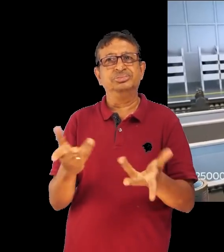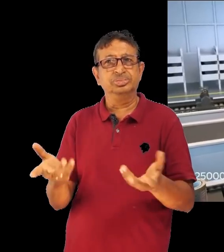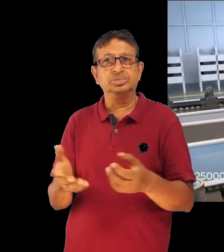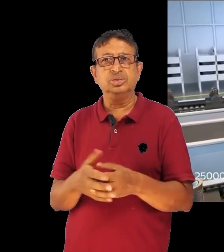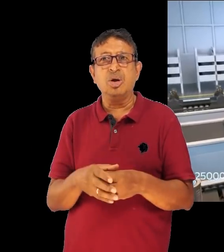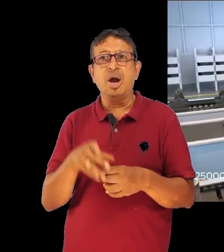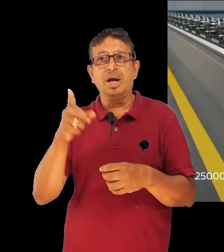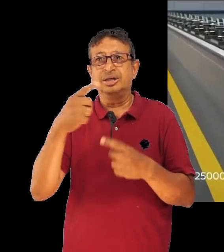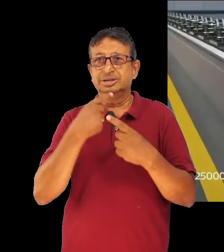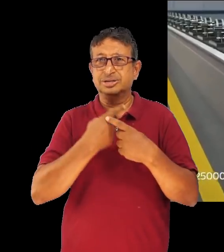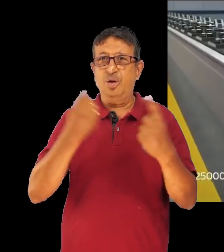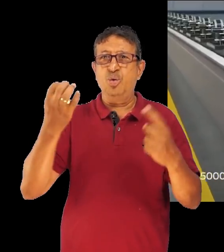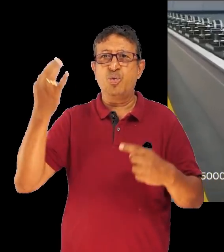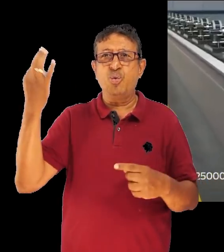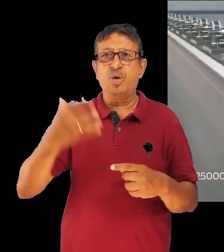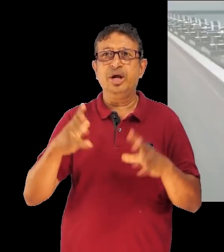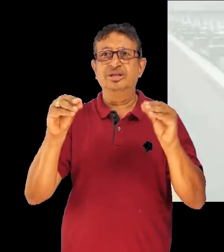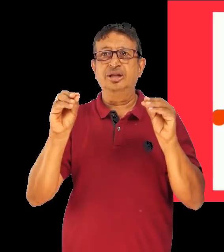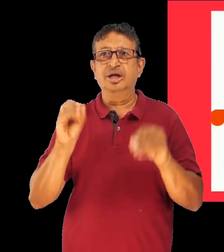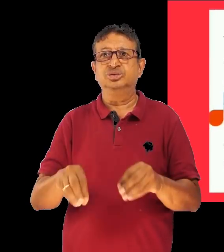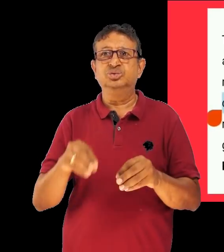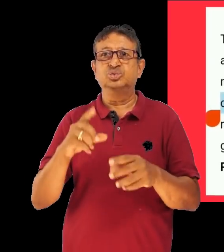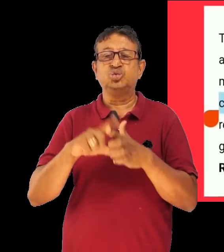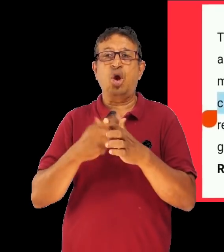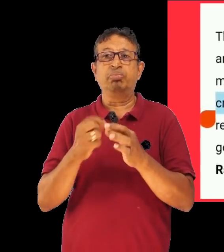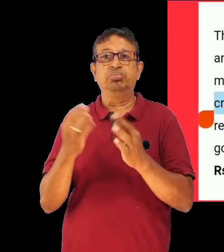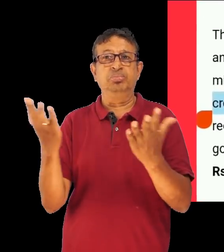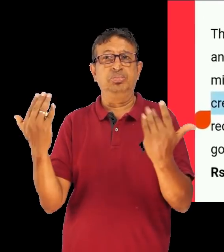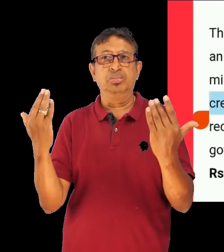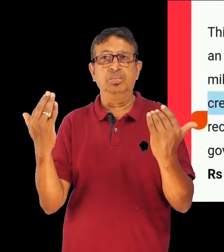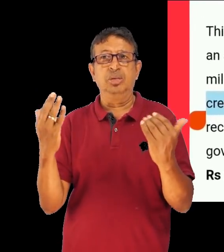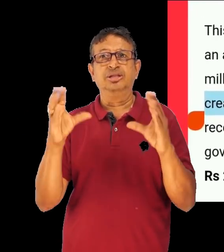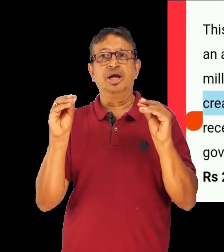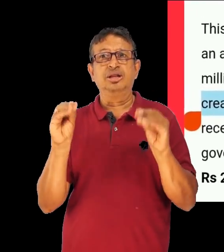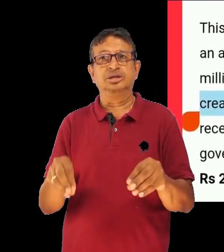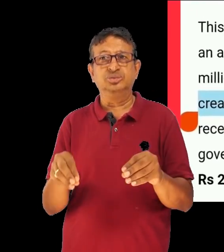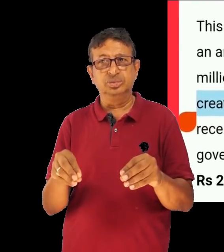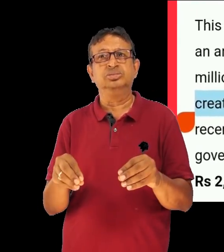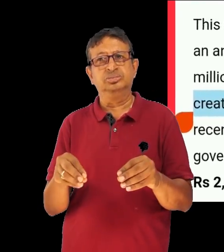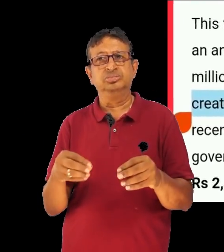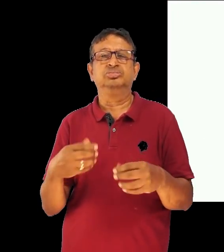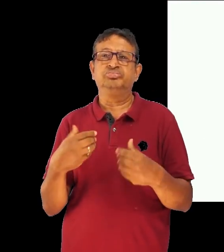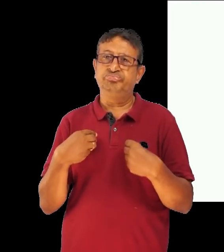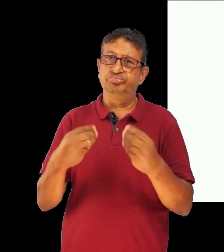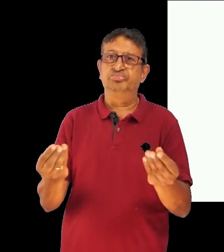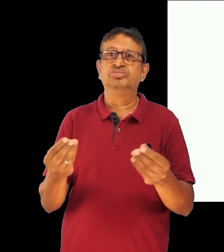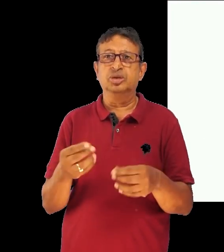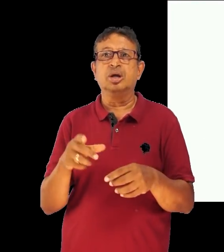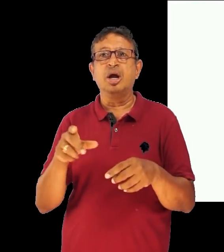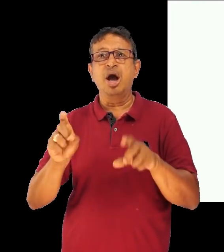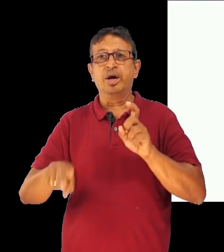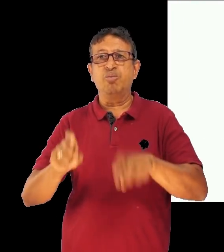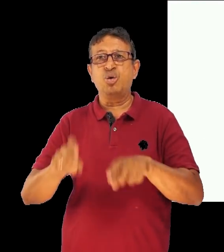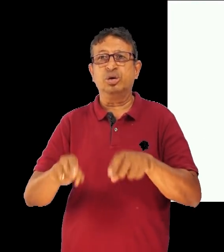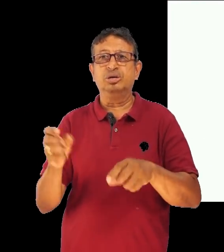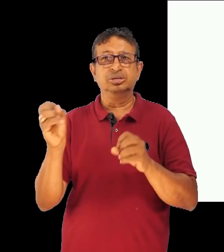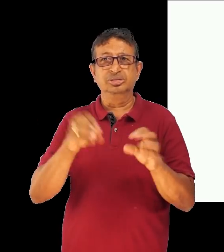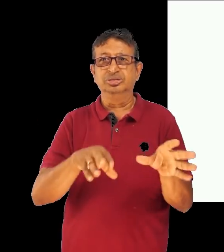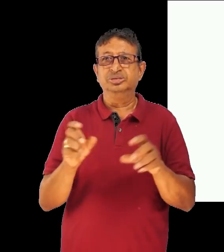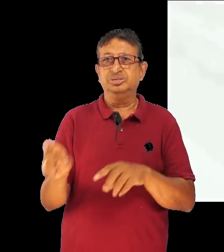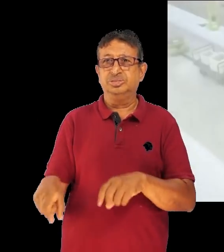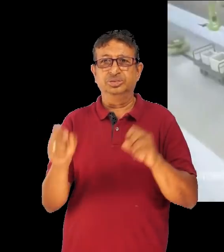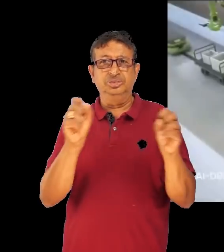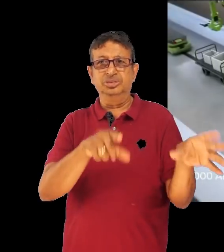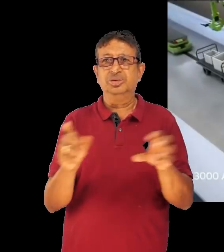बट कंपनी ने यहाँ पर कहा है कि हमारी इस फैक्ट्री से 10,000 न्यू जॉब अपॉर्चुनिटीज निकल के आएंगी। वैसे इसका जो फर्स्ट बैच है तो ऐसा कहा जा रहा है कि